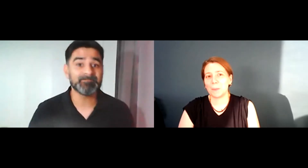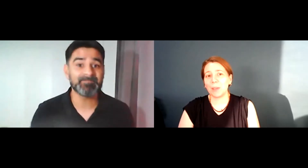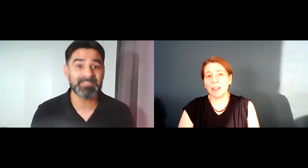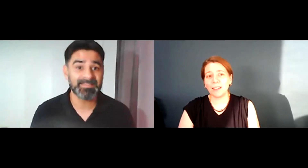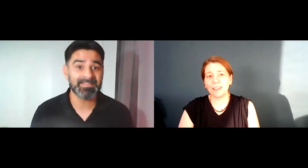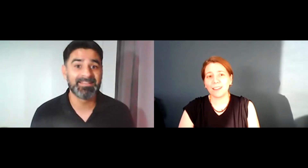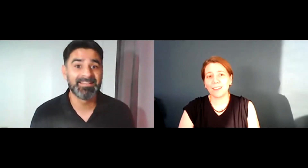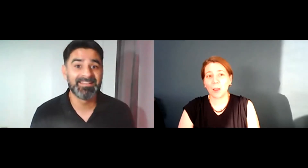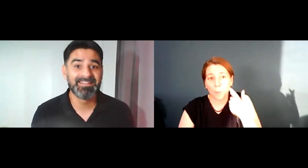¿Belén?